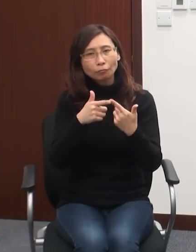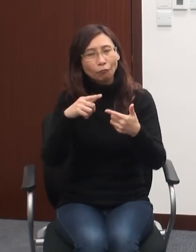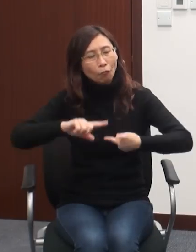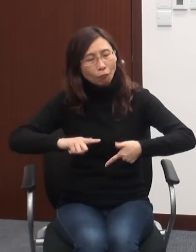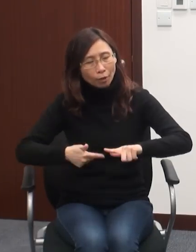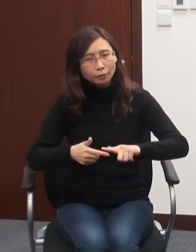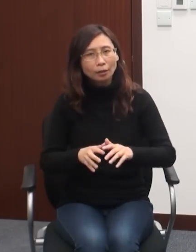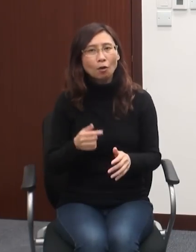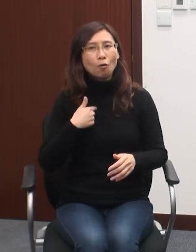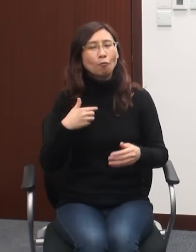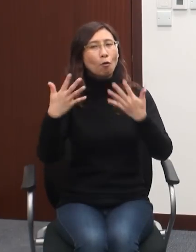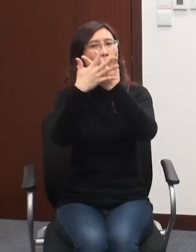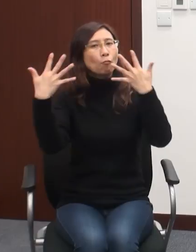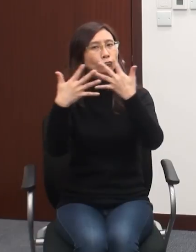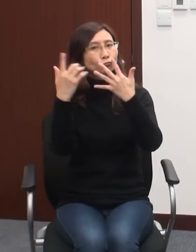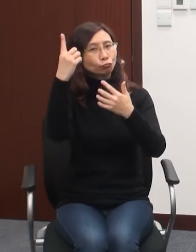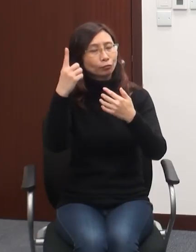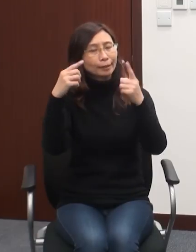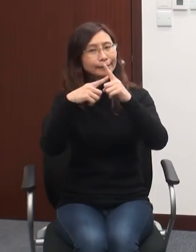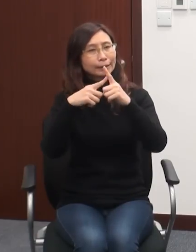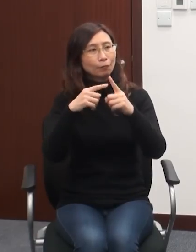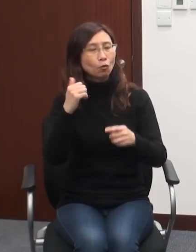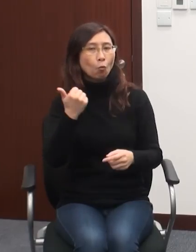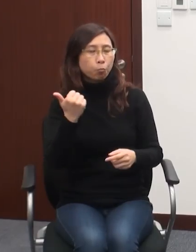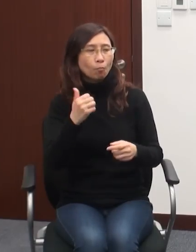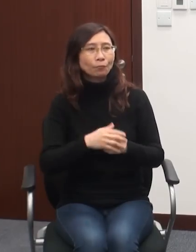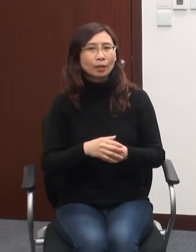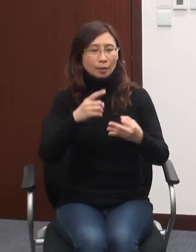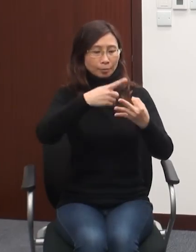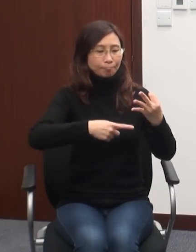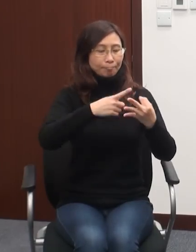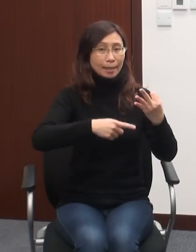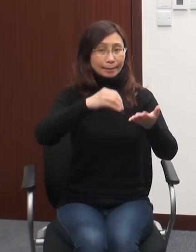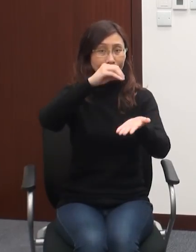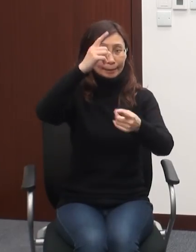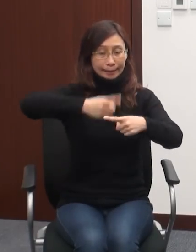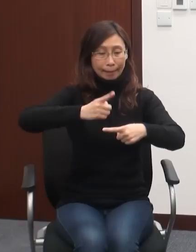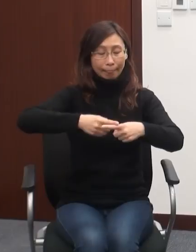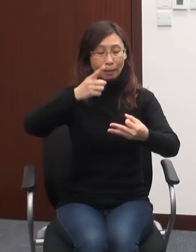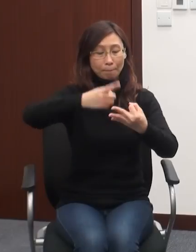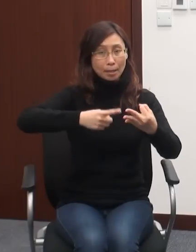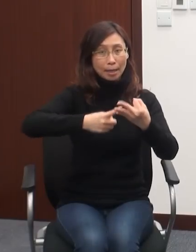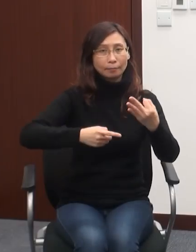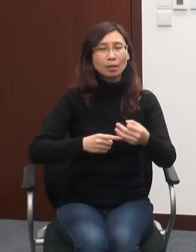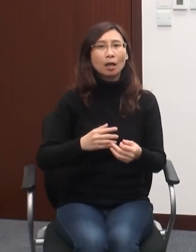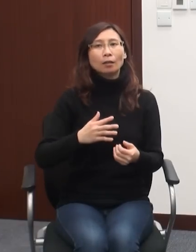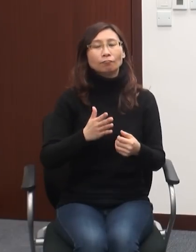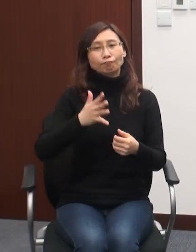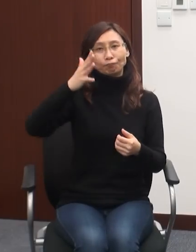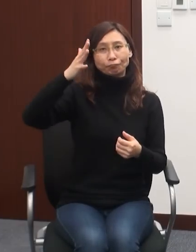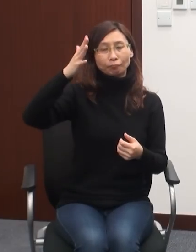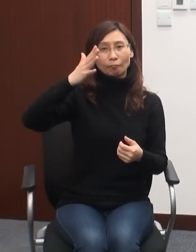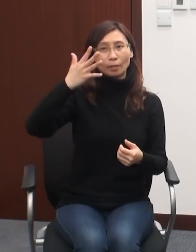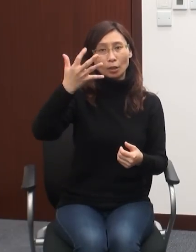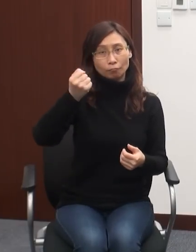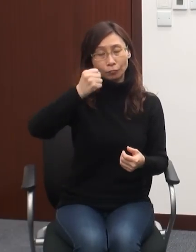個喺網上嘅人都得嘅，你咪用實名投訴咯。你整夠50萬人一齊實名投訴，佢都鬥